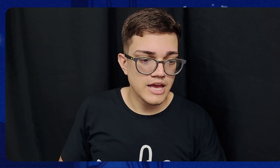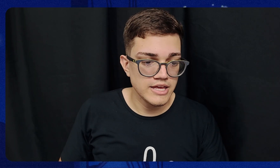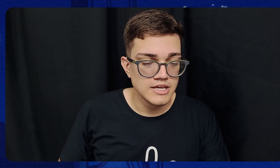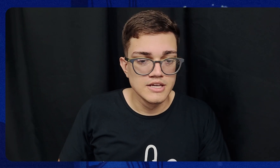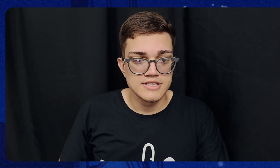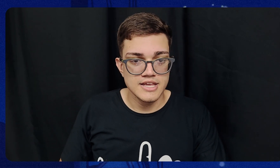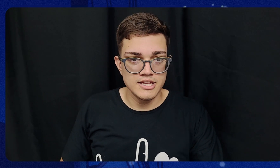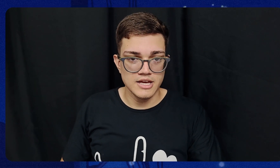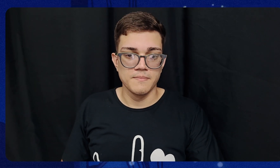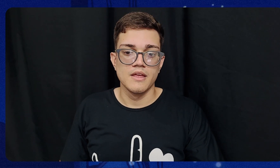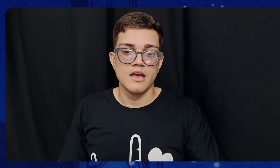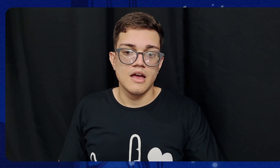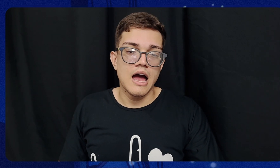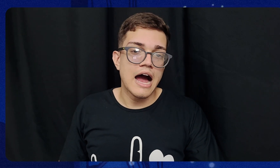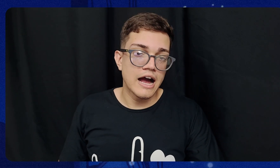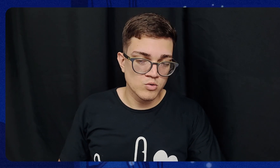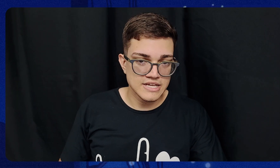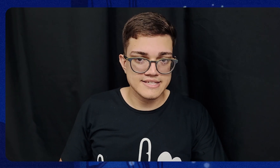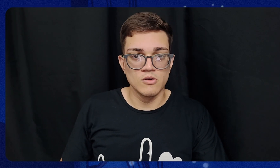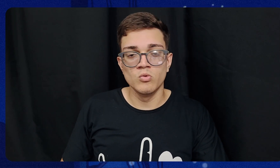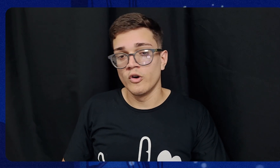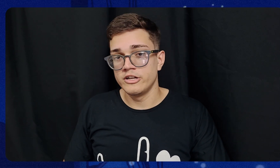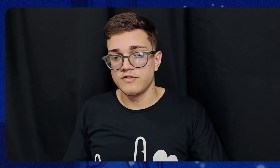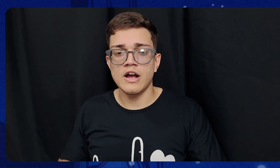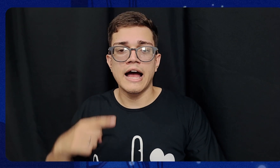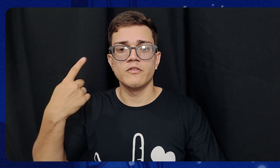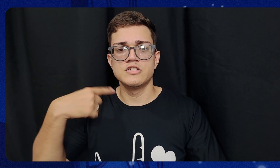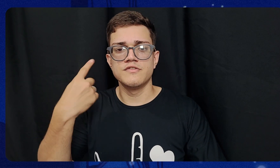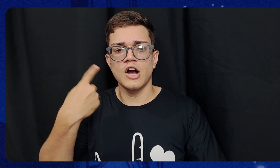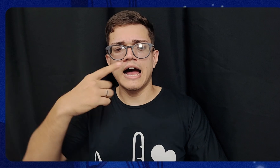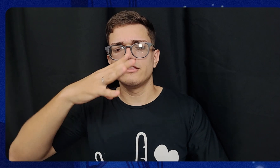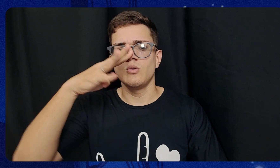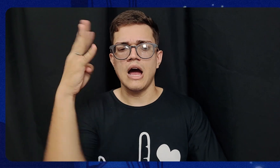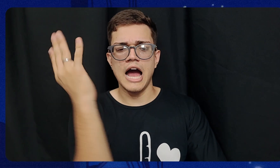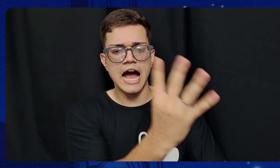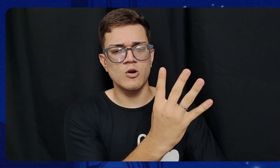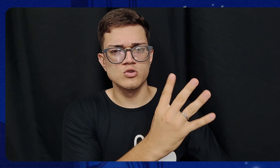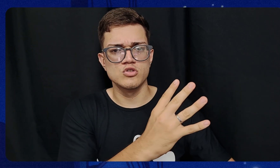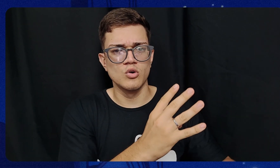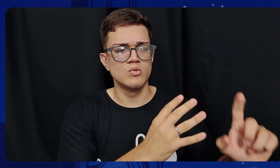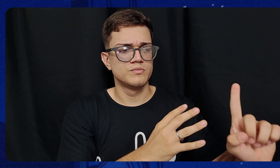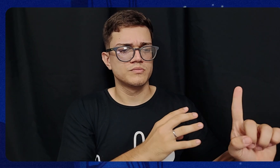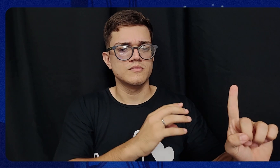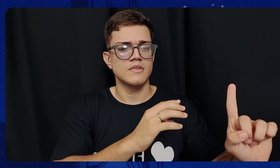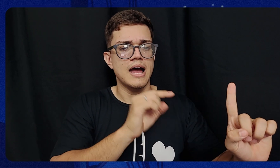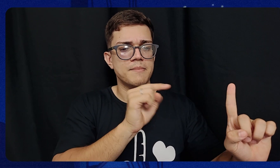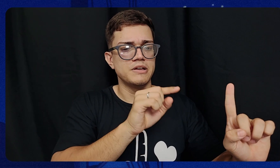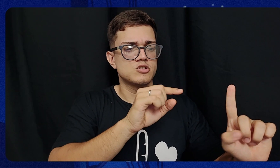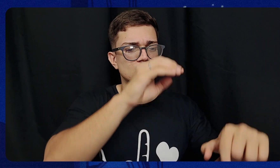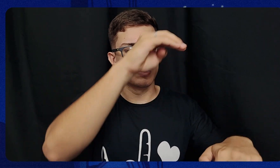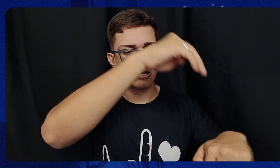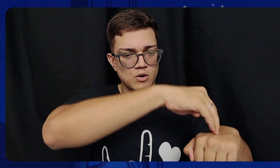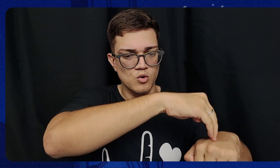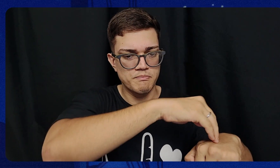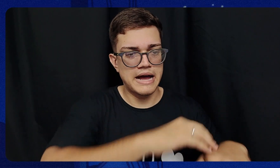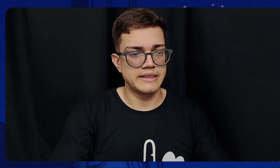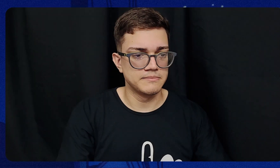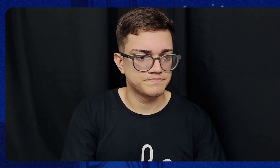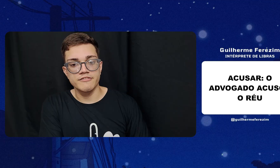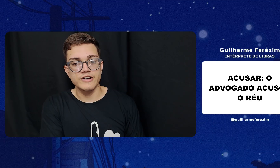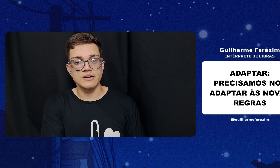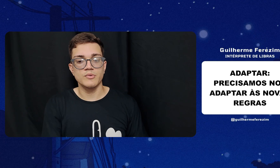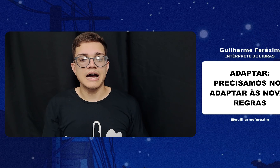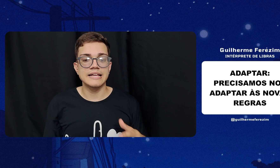E aí, seria a acusação do advogado. O advogado acusou a pessoa